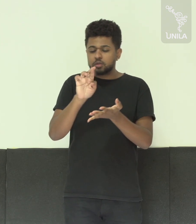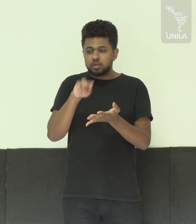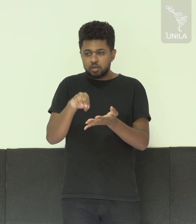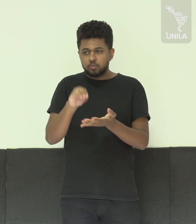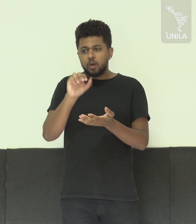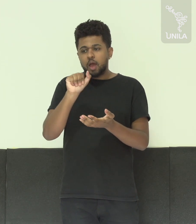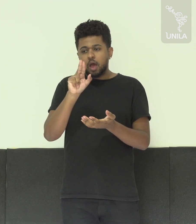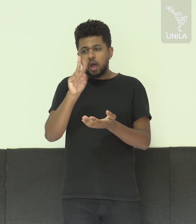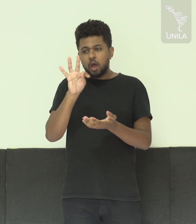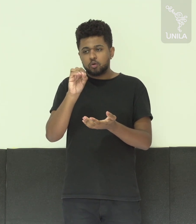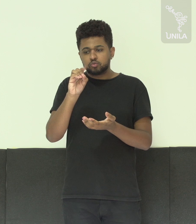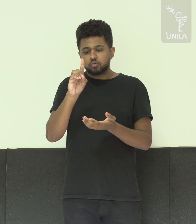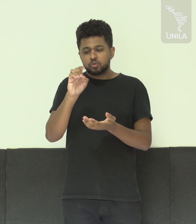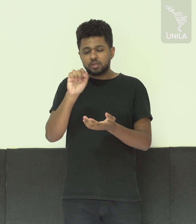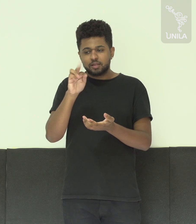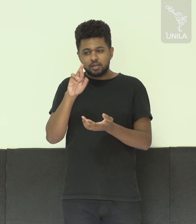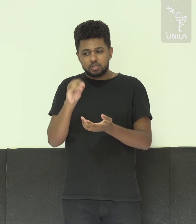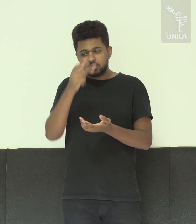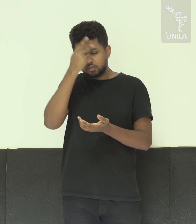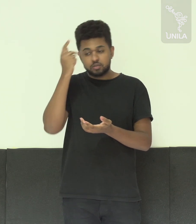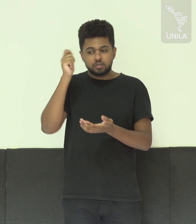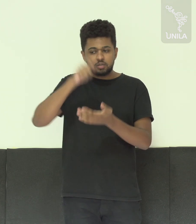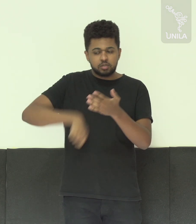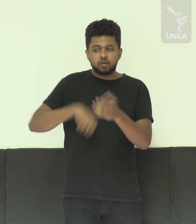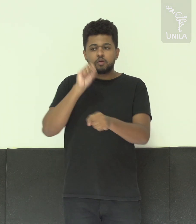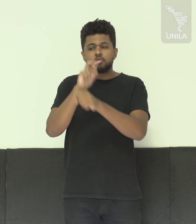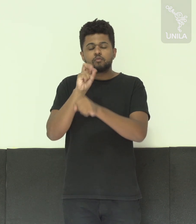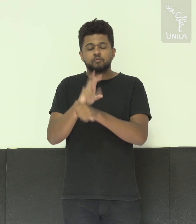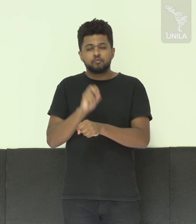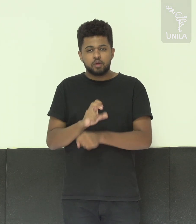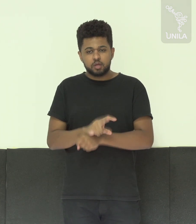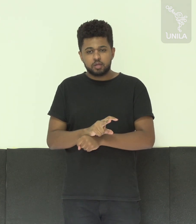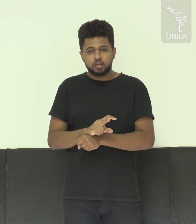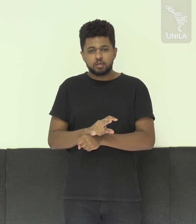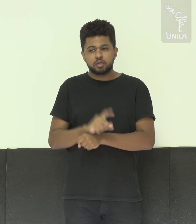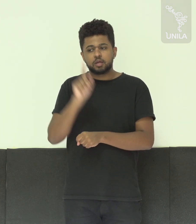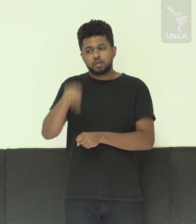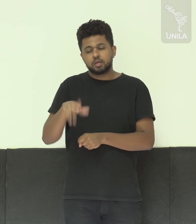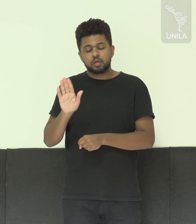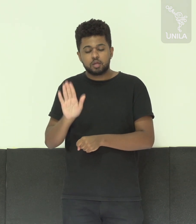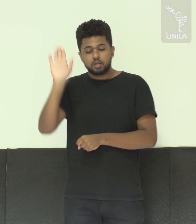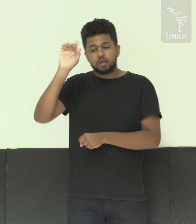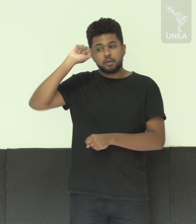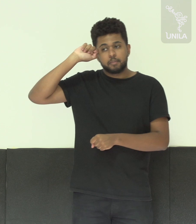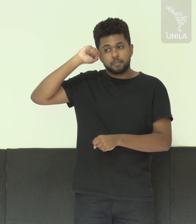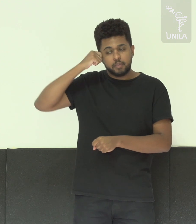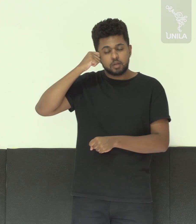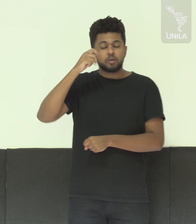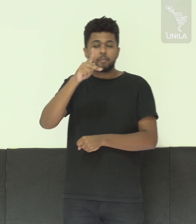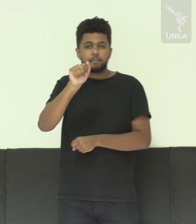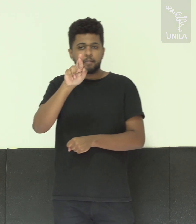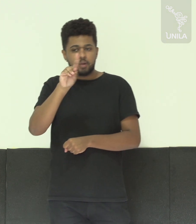autodeclaração de candidatos inscritos às vagas reservadas aos candidatos pretos ou